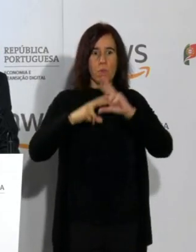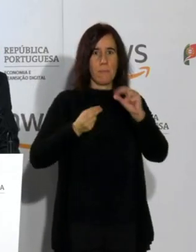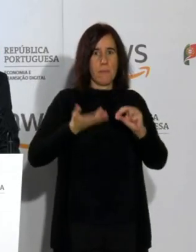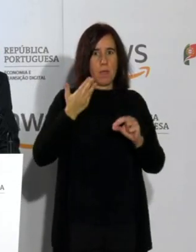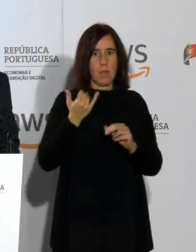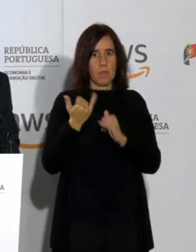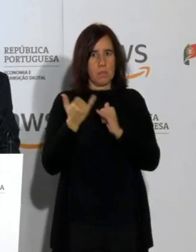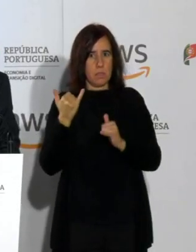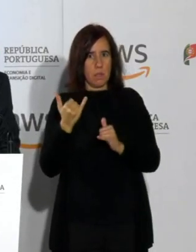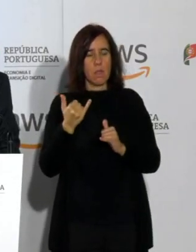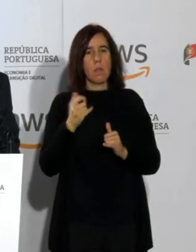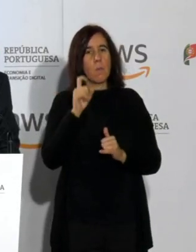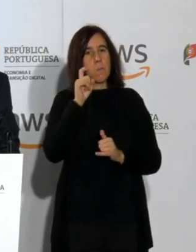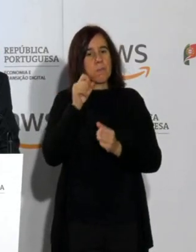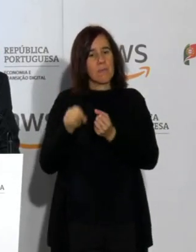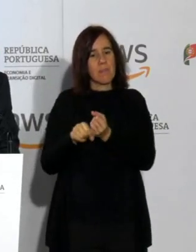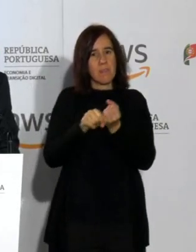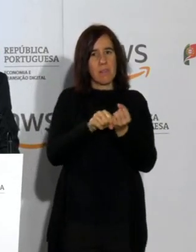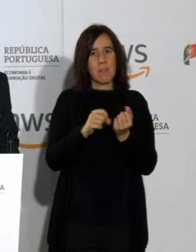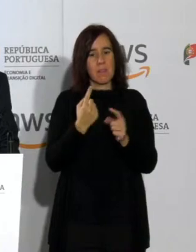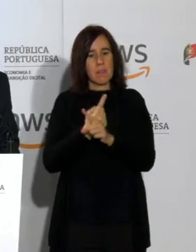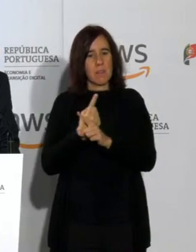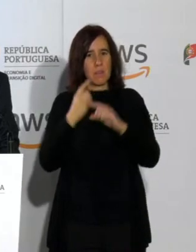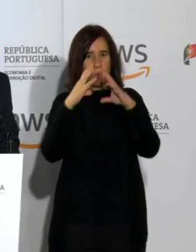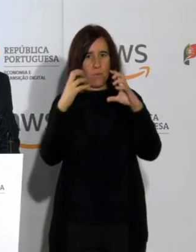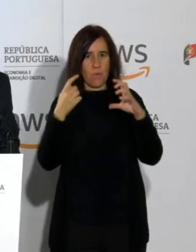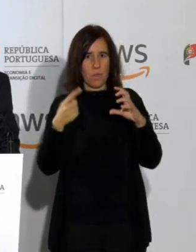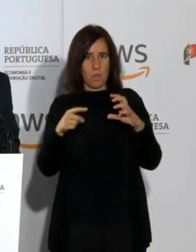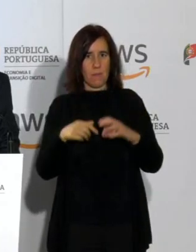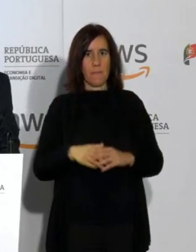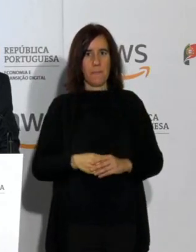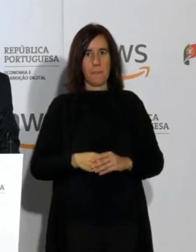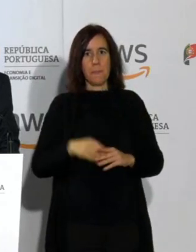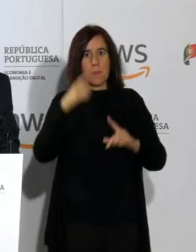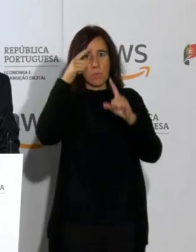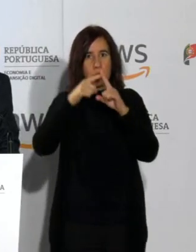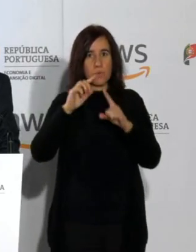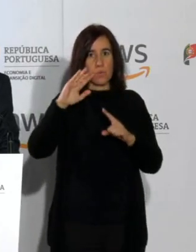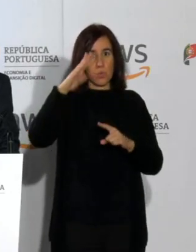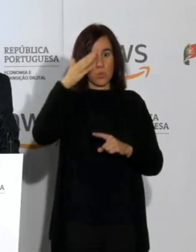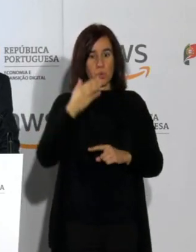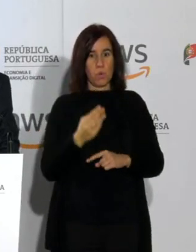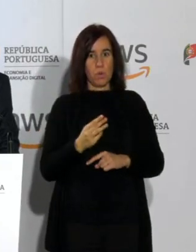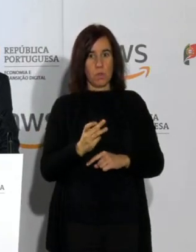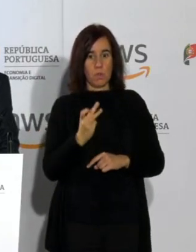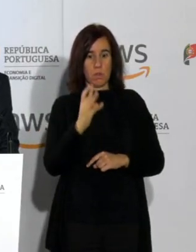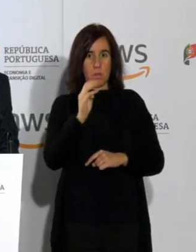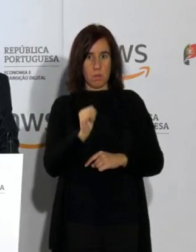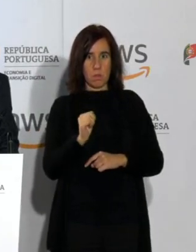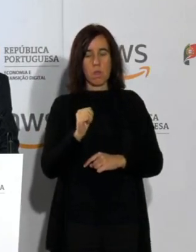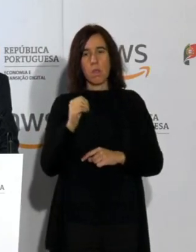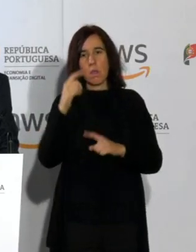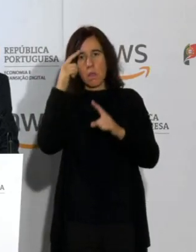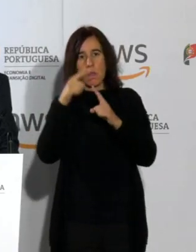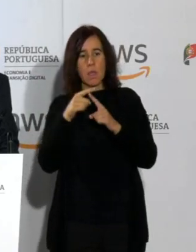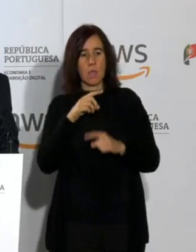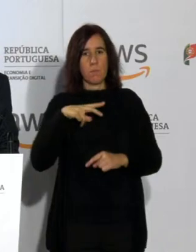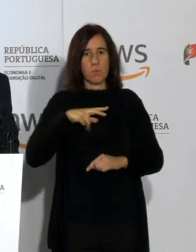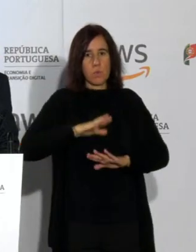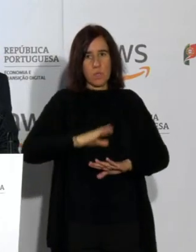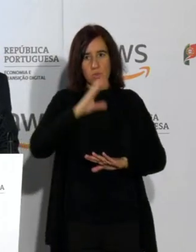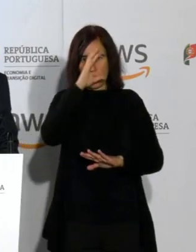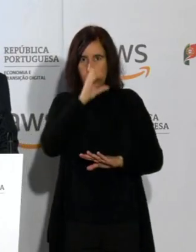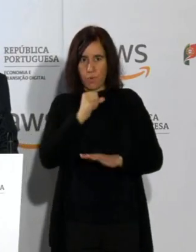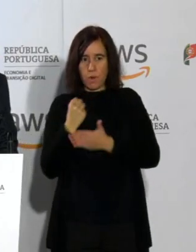digital, suportado pela computação em nuvem. O principal objetivo da Amazon Web Services é, neste capítulo, apoiar o governo português nos